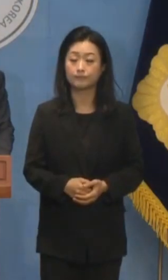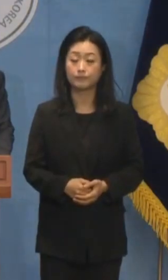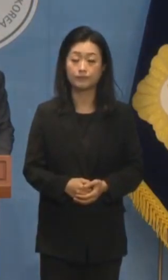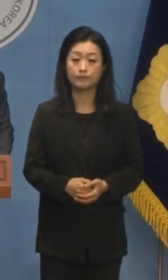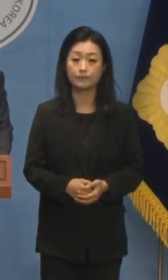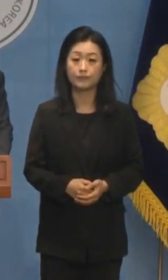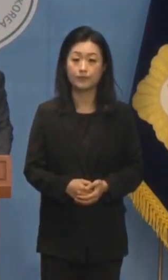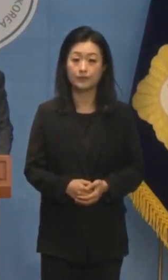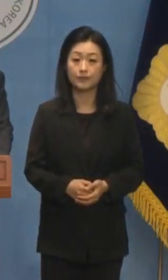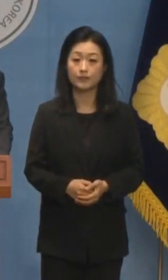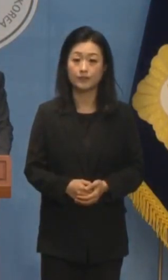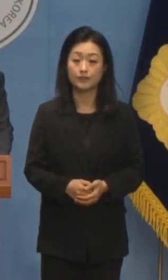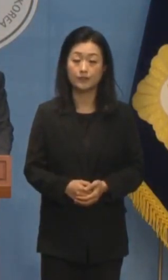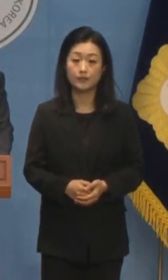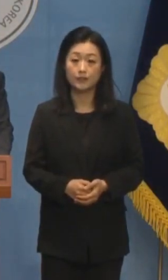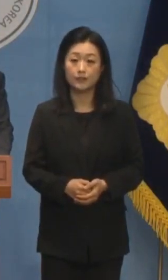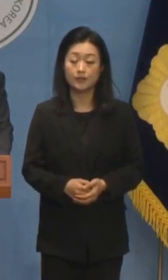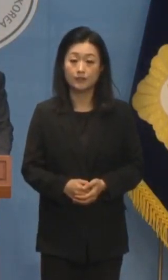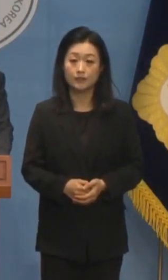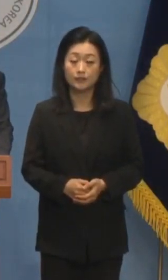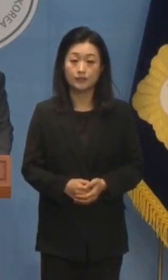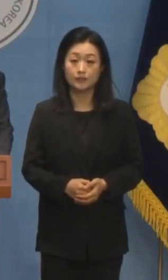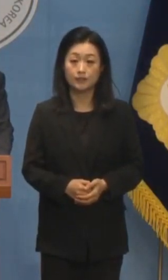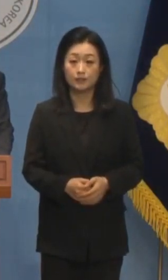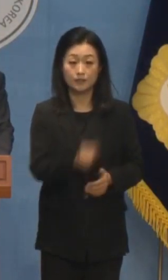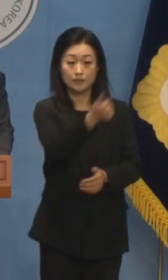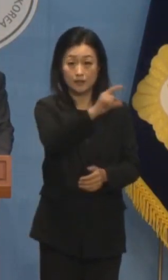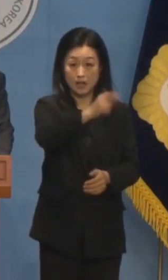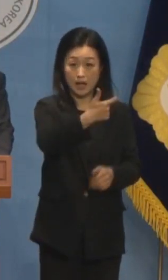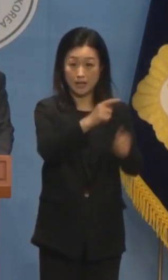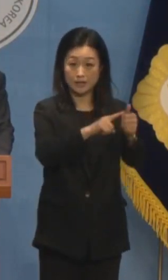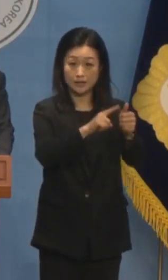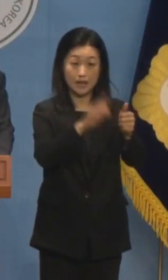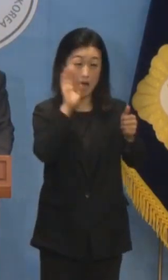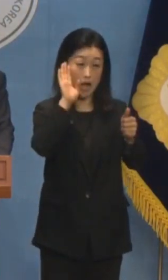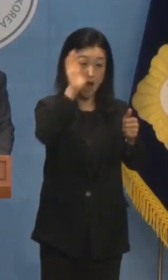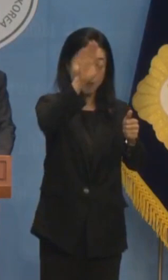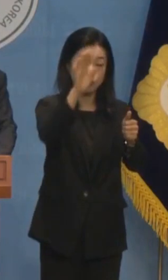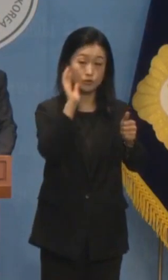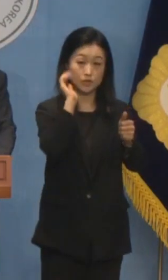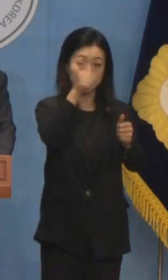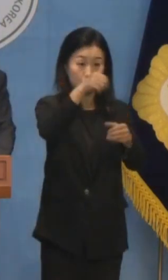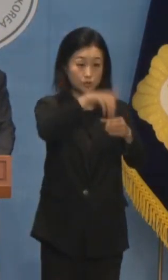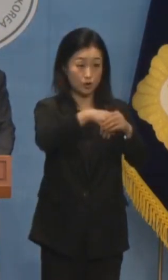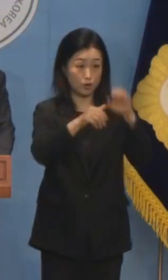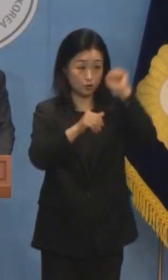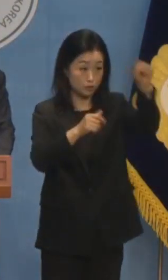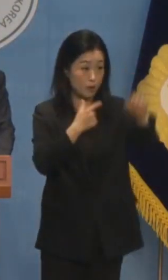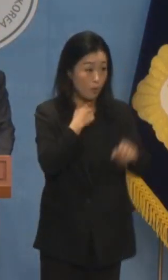대선 가도를 질주하고자 하는 한동훈 대표의 앞날에